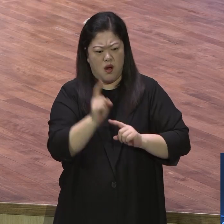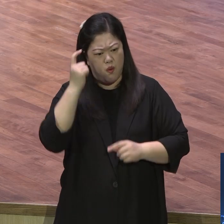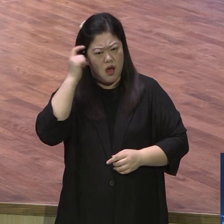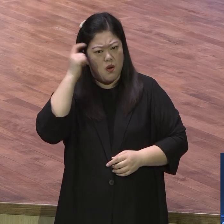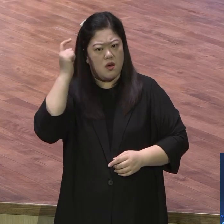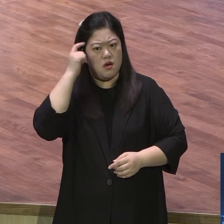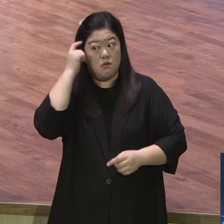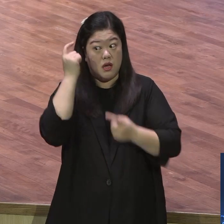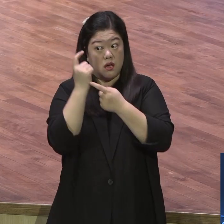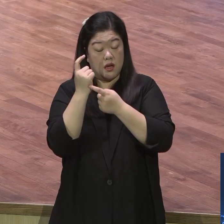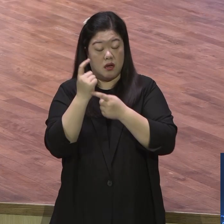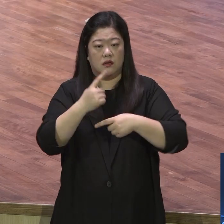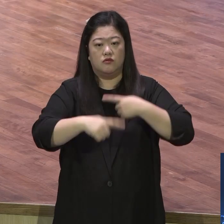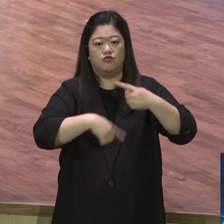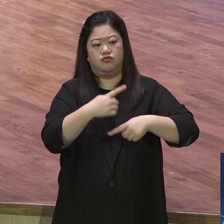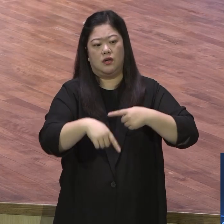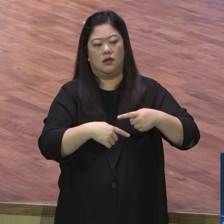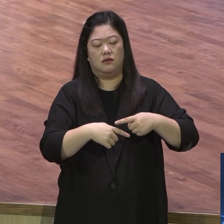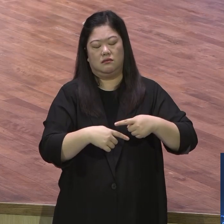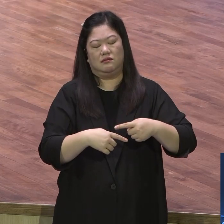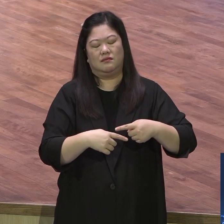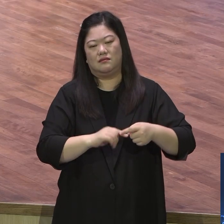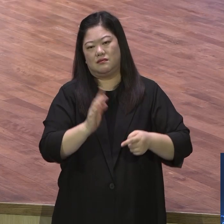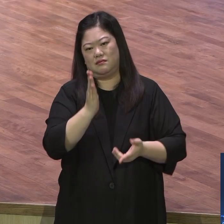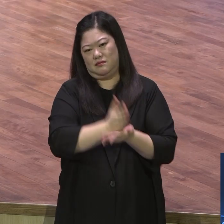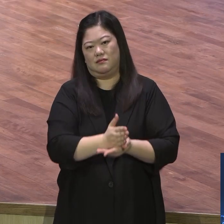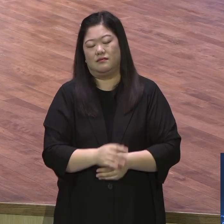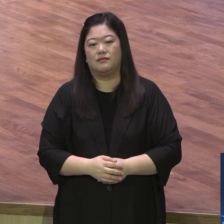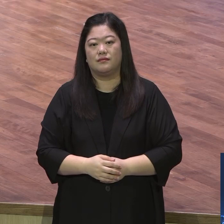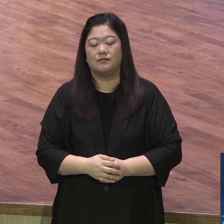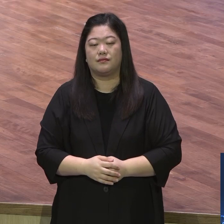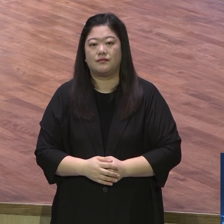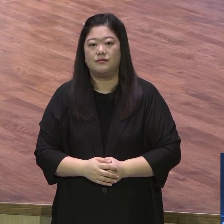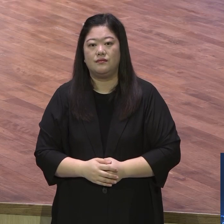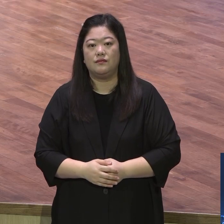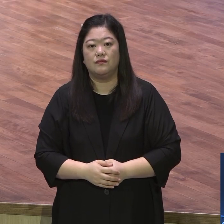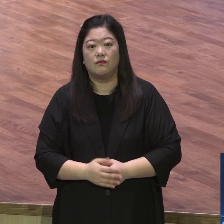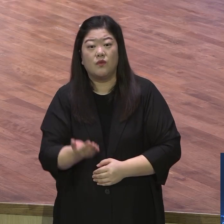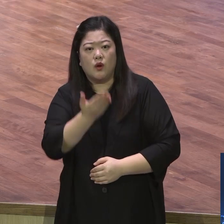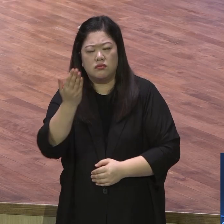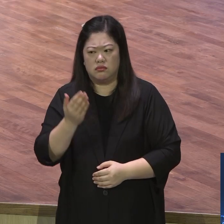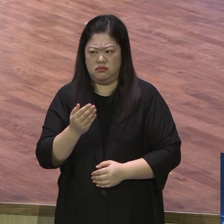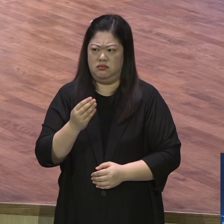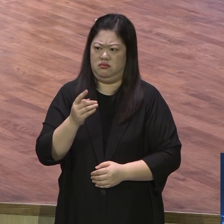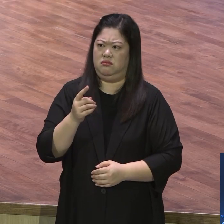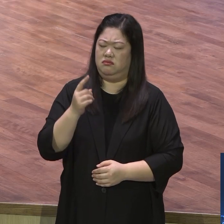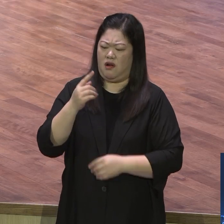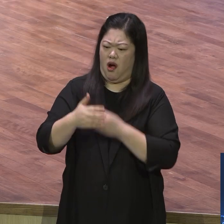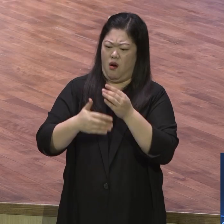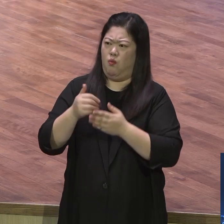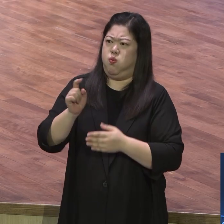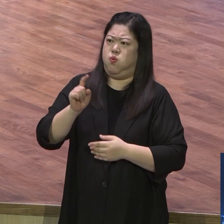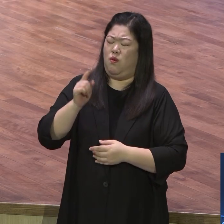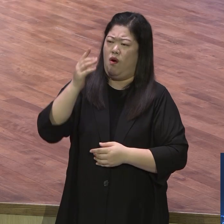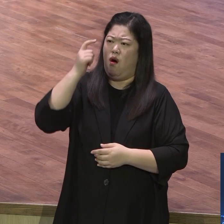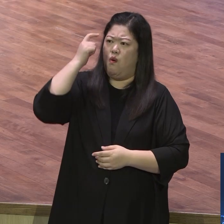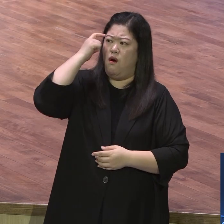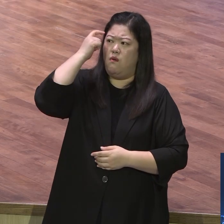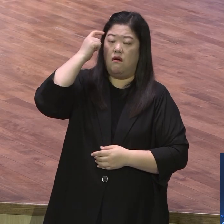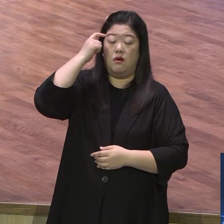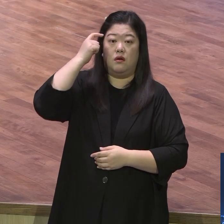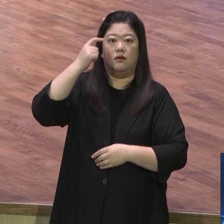질문을 십자에 못 박으시기 바랍니다 하나님의 절대 죽을 거 믿고 이것저것 죄고 내가 이해가 되고